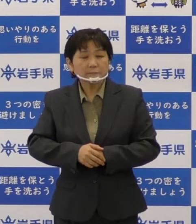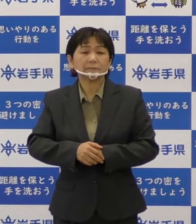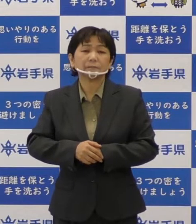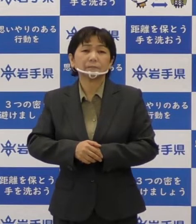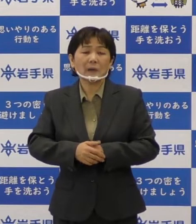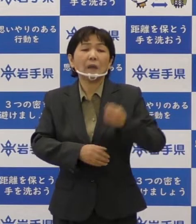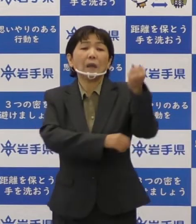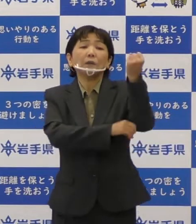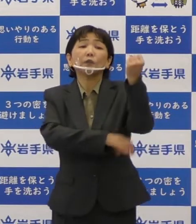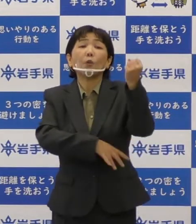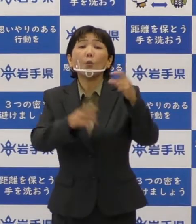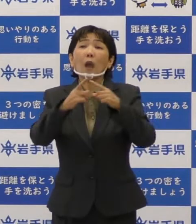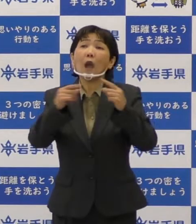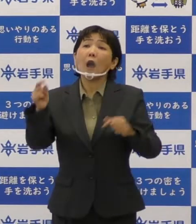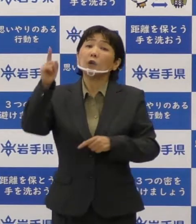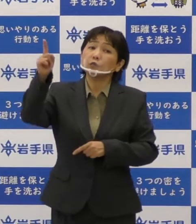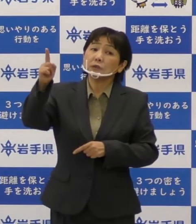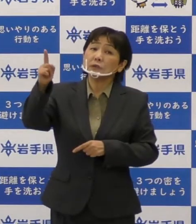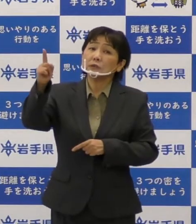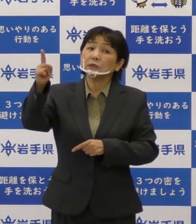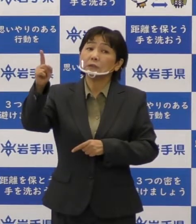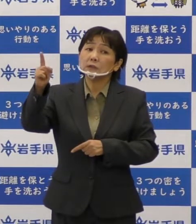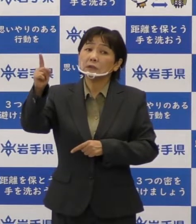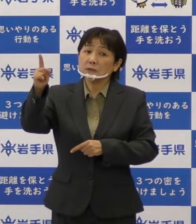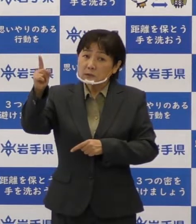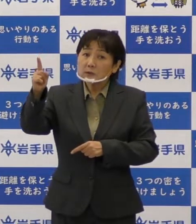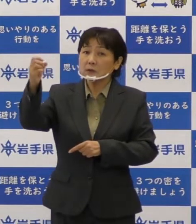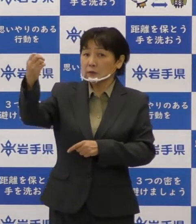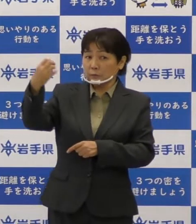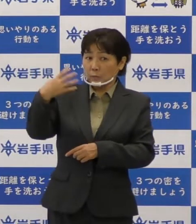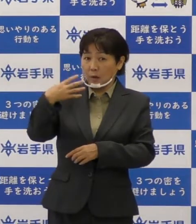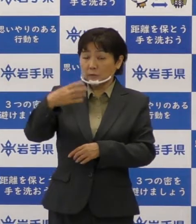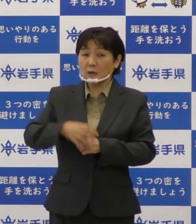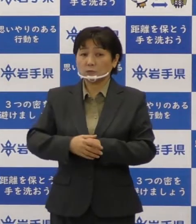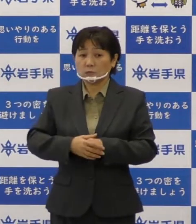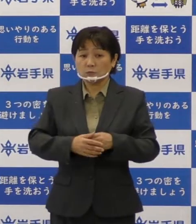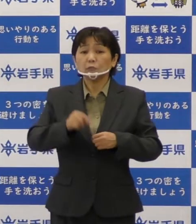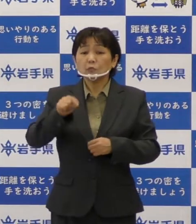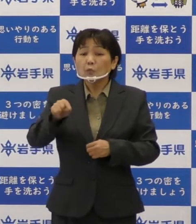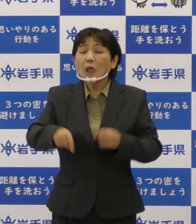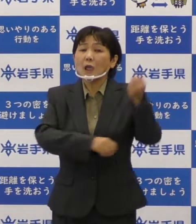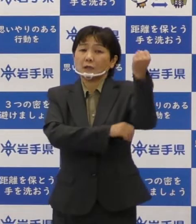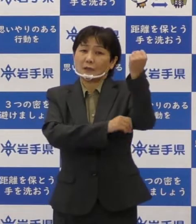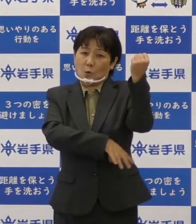品が示しているやり方が基本になると思います。